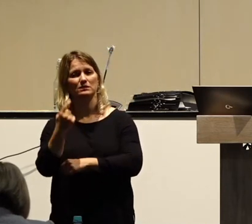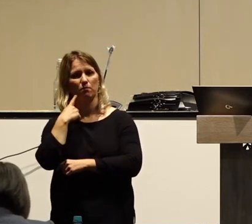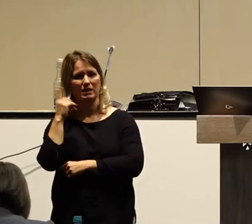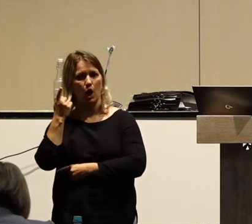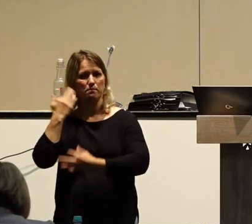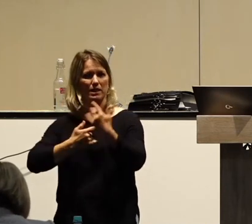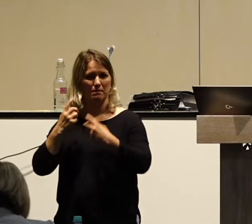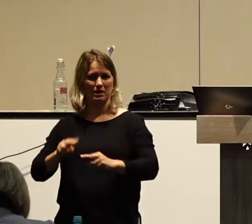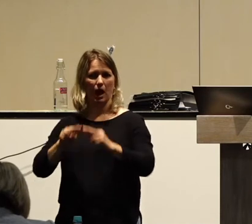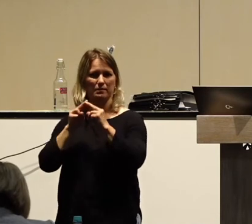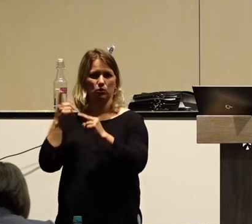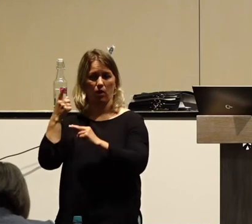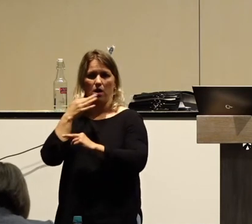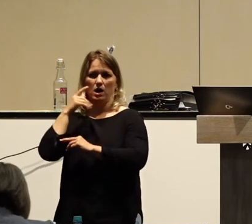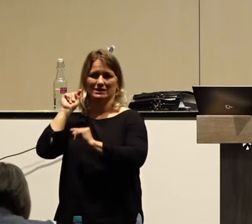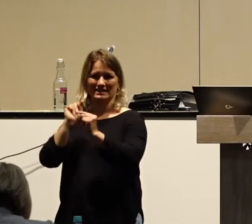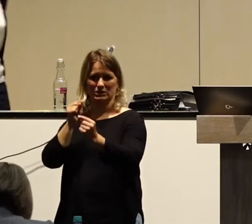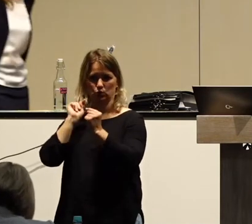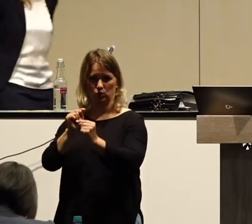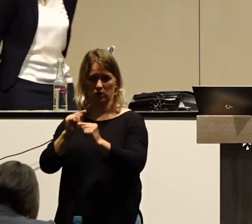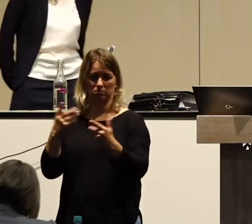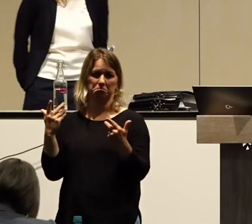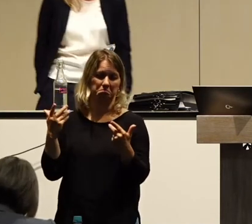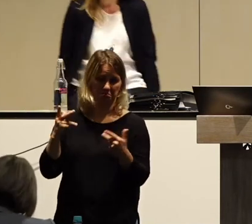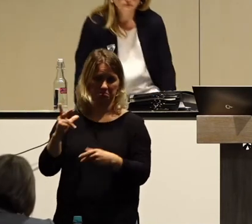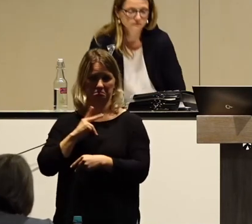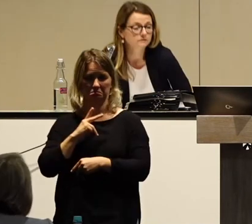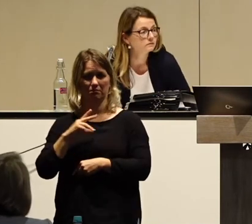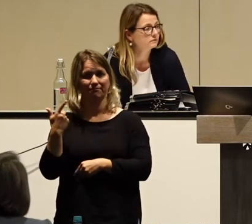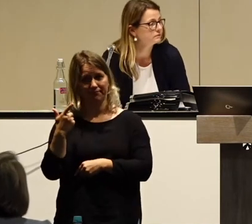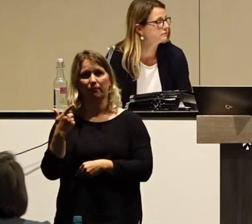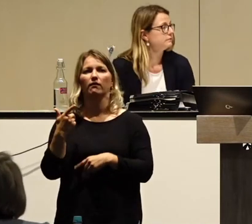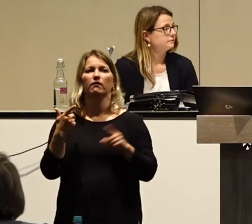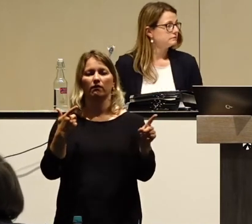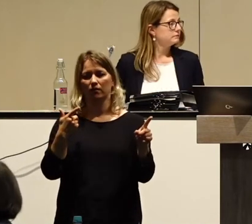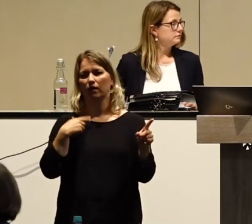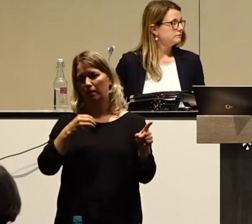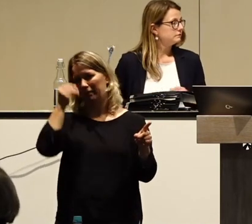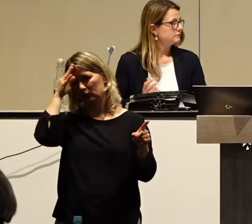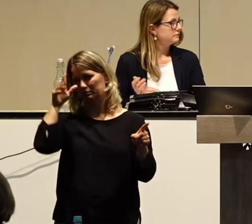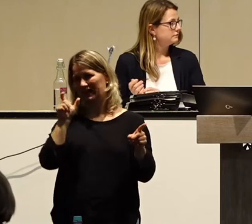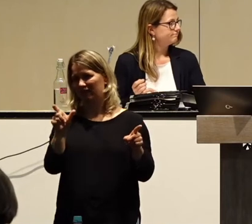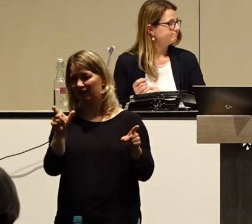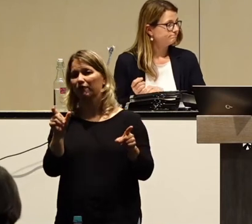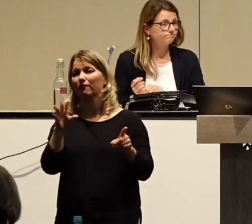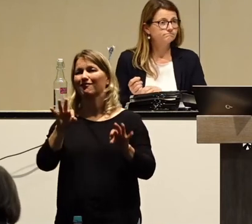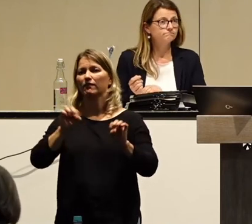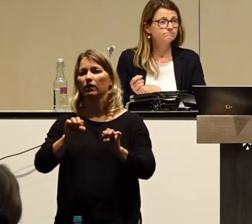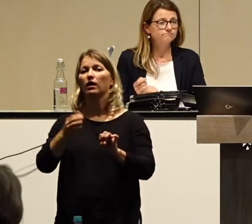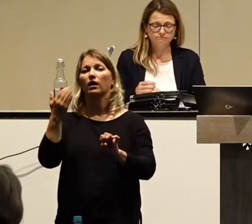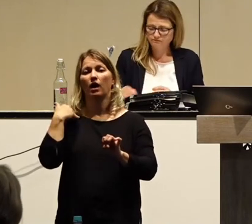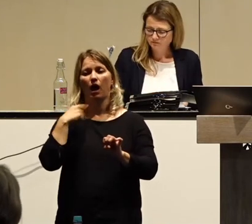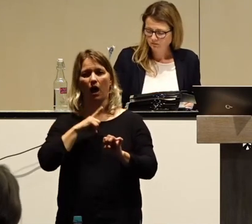bisschen diskutieren, ob man da wirklich zu dem kompetenzorientierten Bildungsbegriff gekommen ist, den man sich 20 Jahre nach PISA